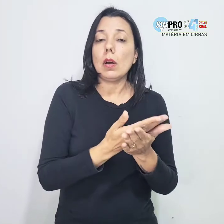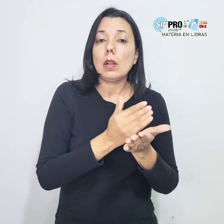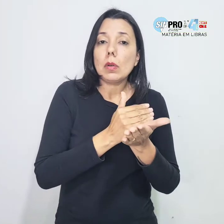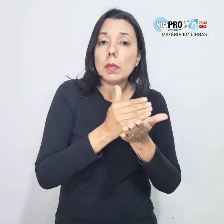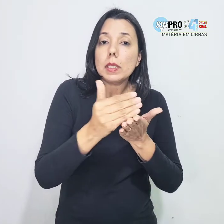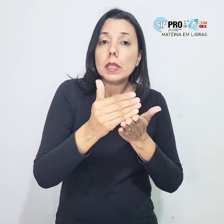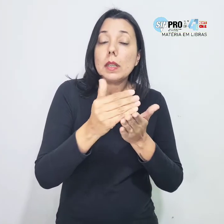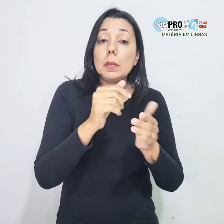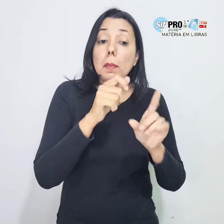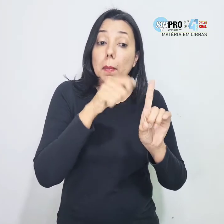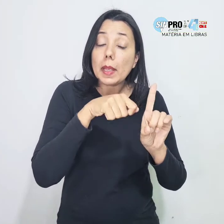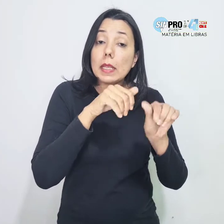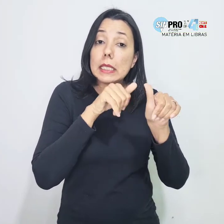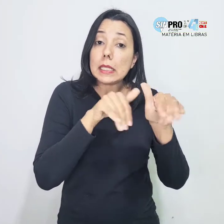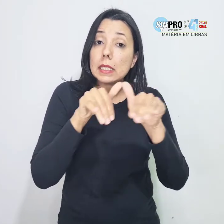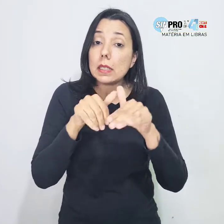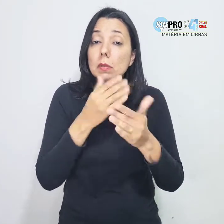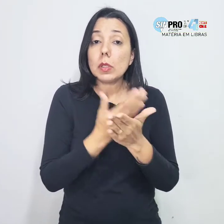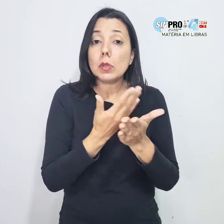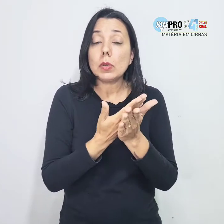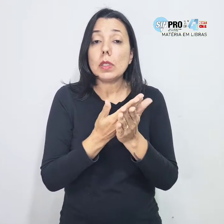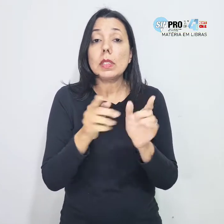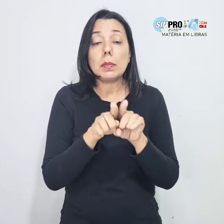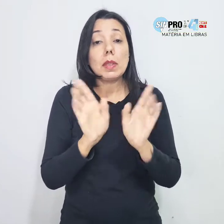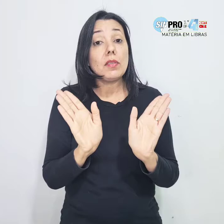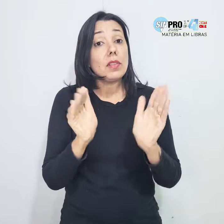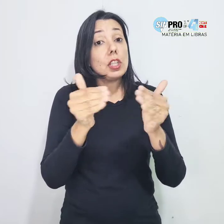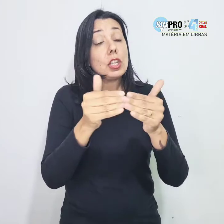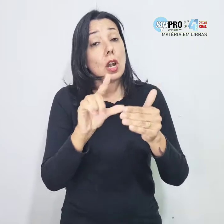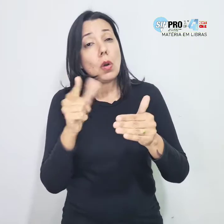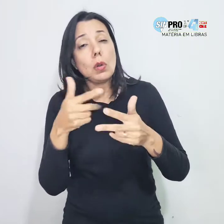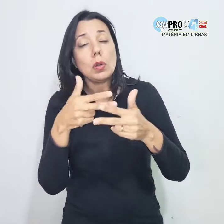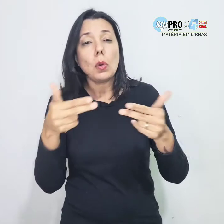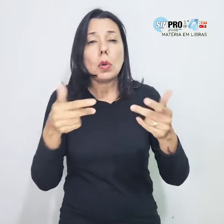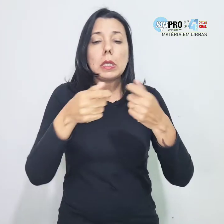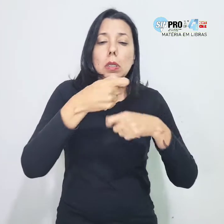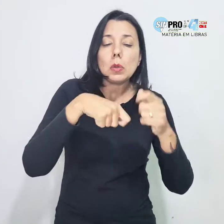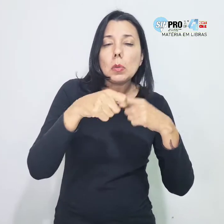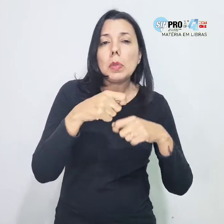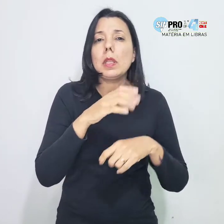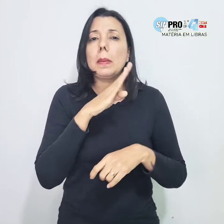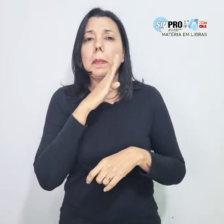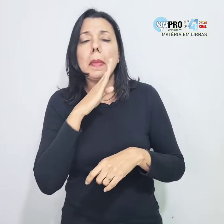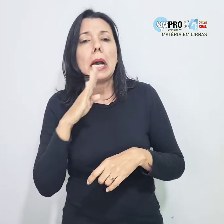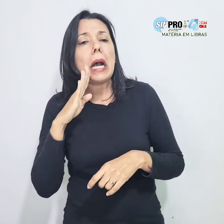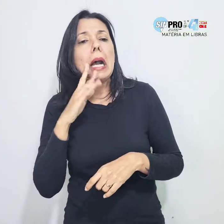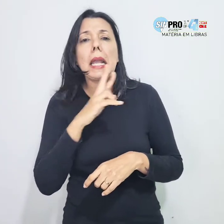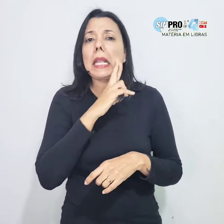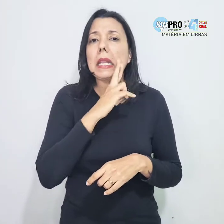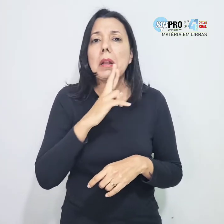de setembro e estuda até fechar outros segmentos da economia, como bares e restaurantes,